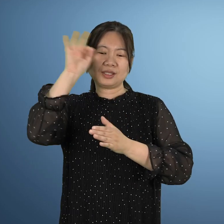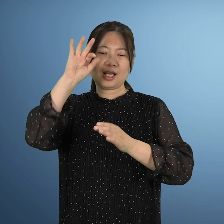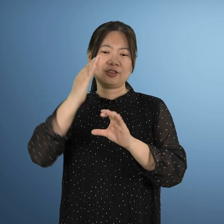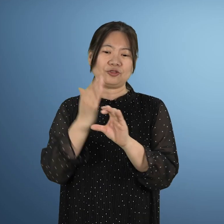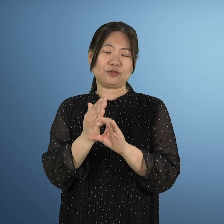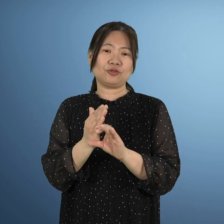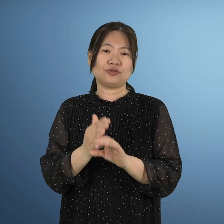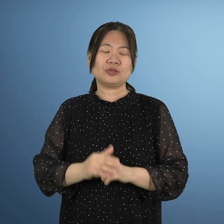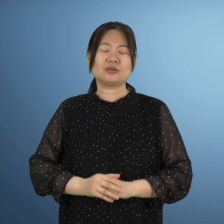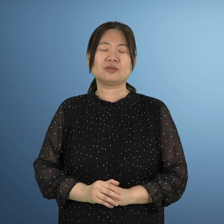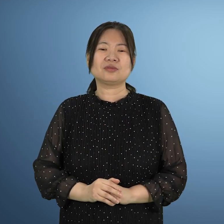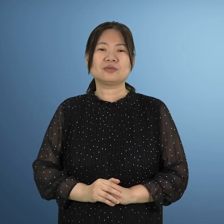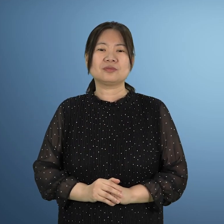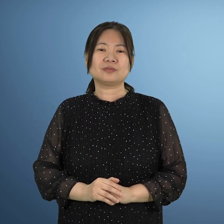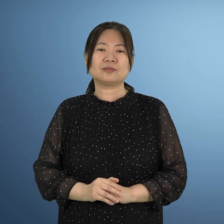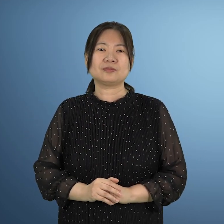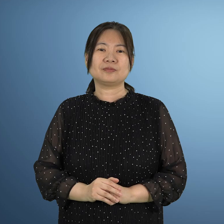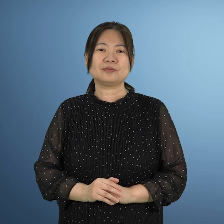있다고요.